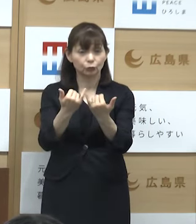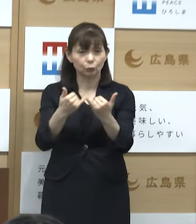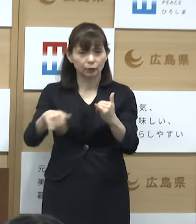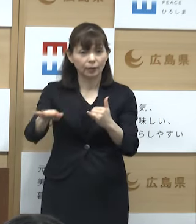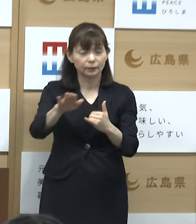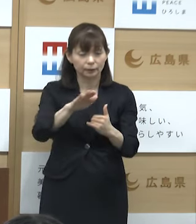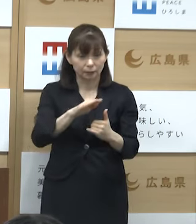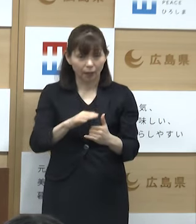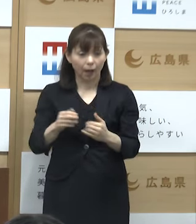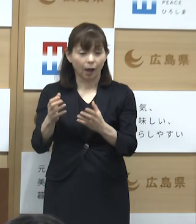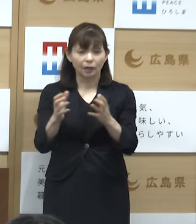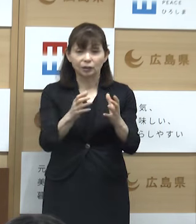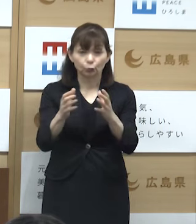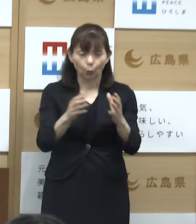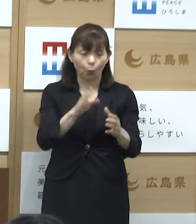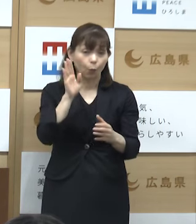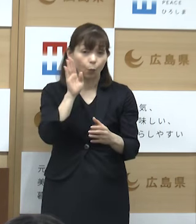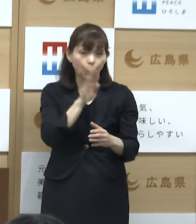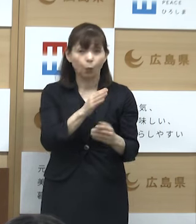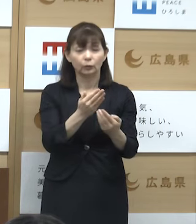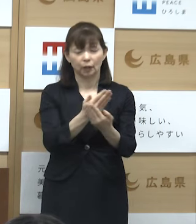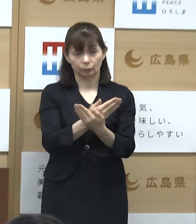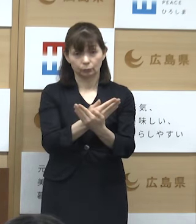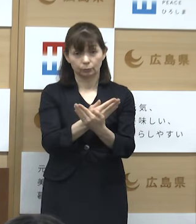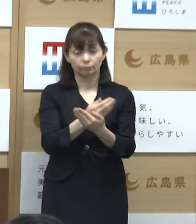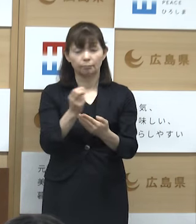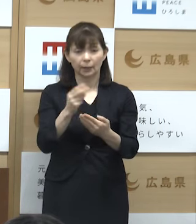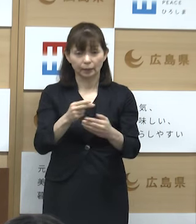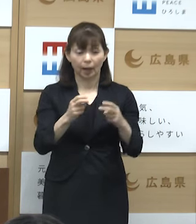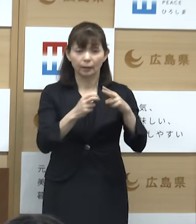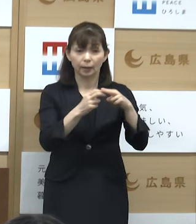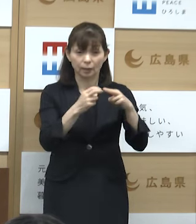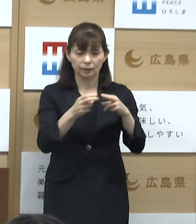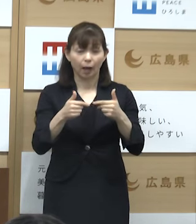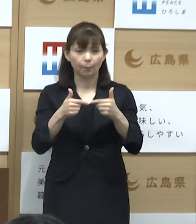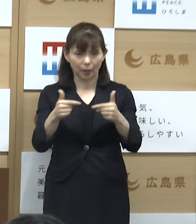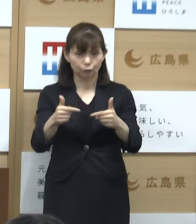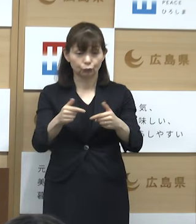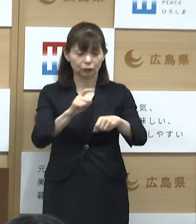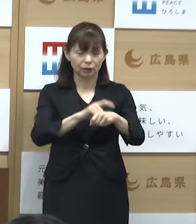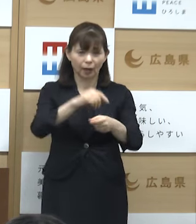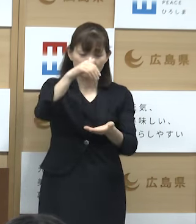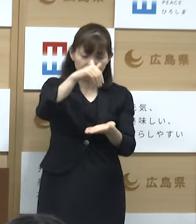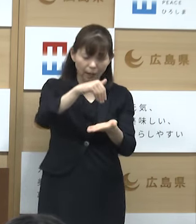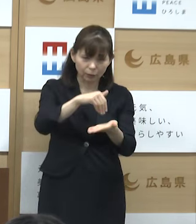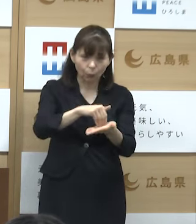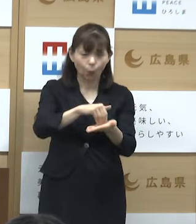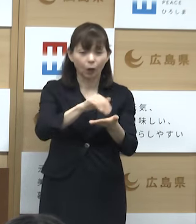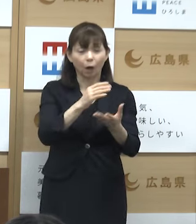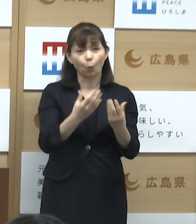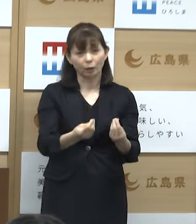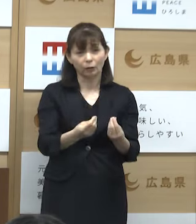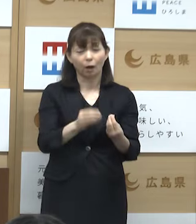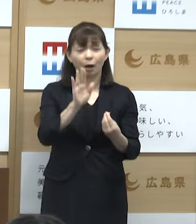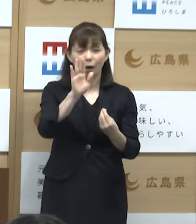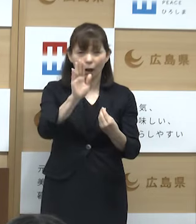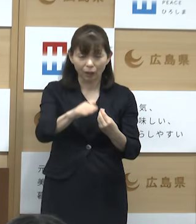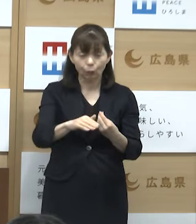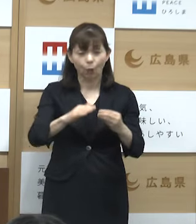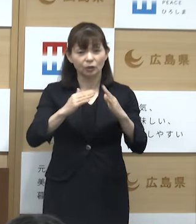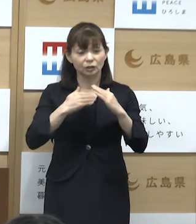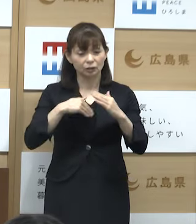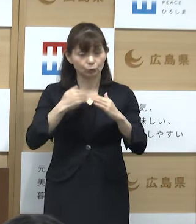終電とか終末の後のですね、この夜間の帰宅手段が確保をされるとかですね、